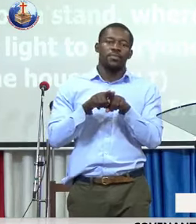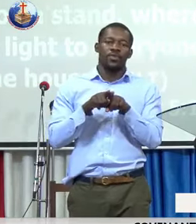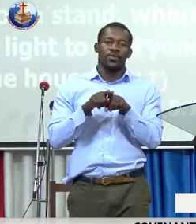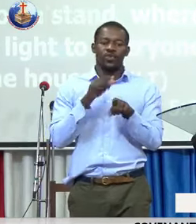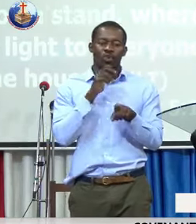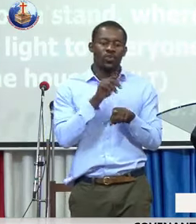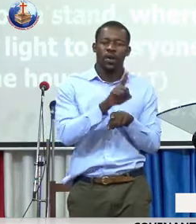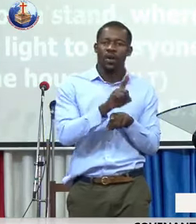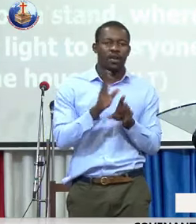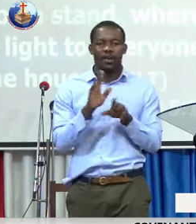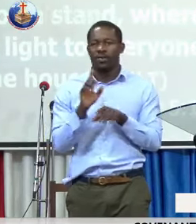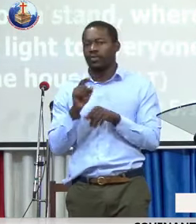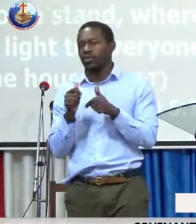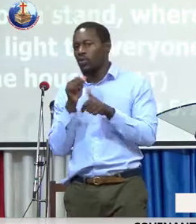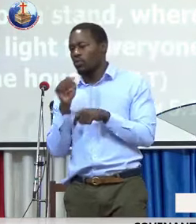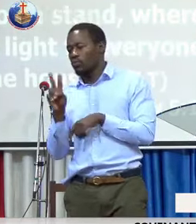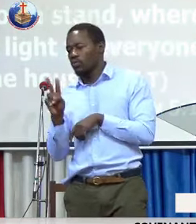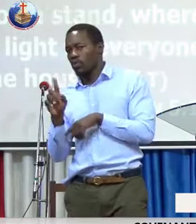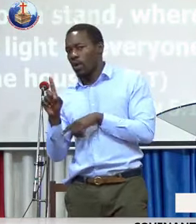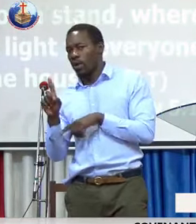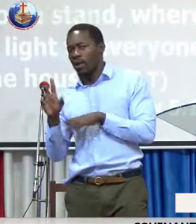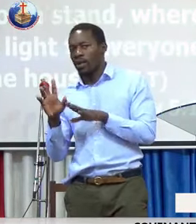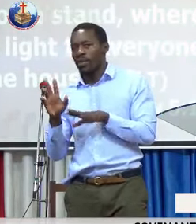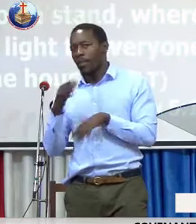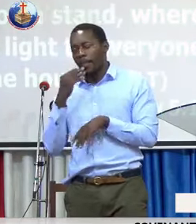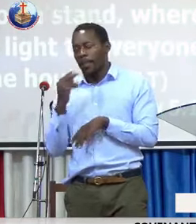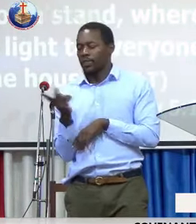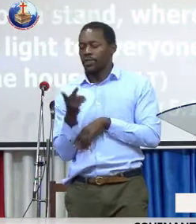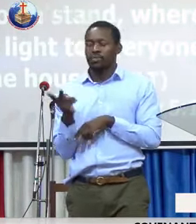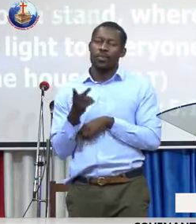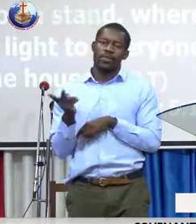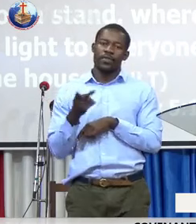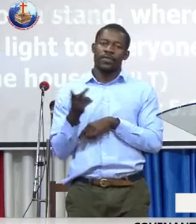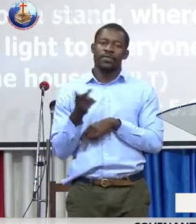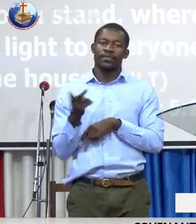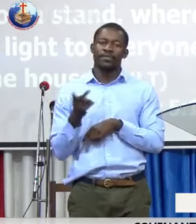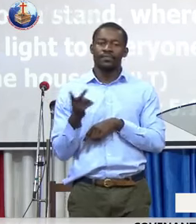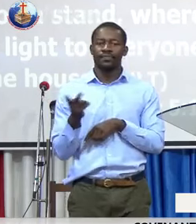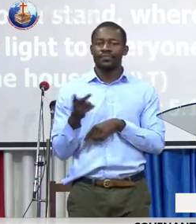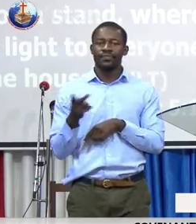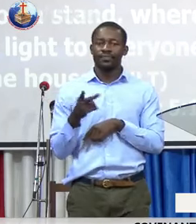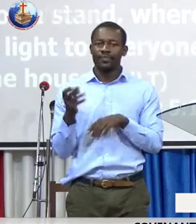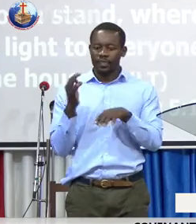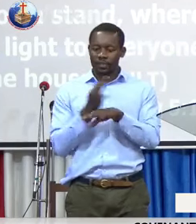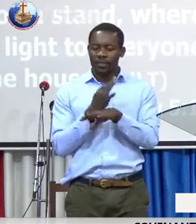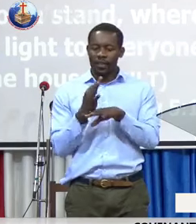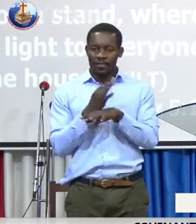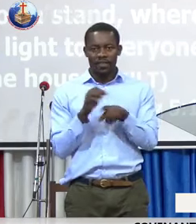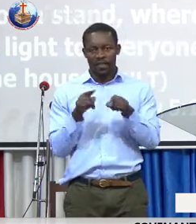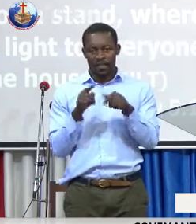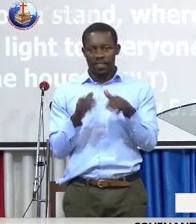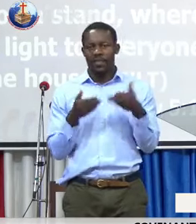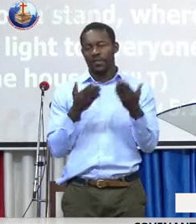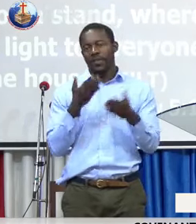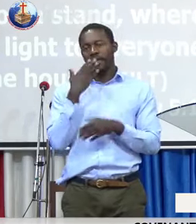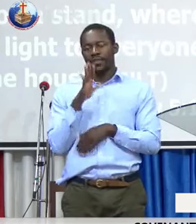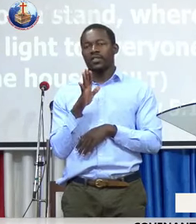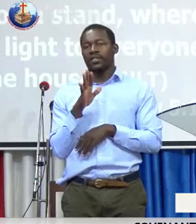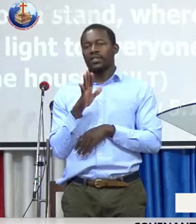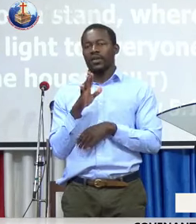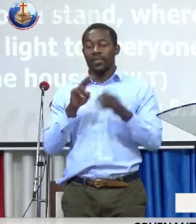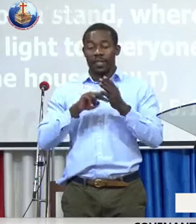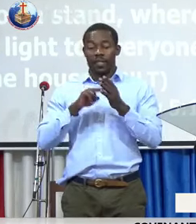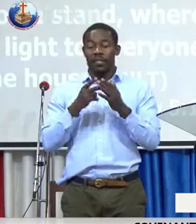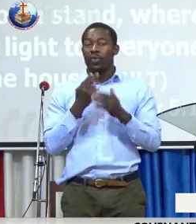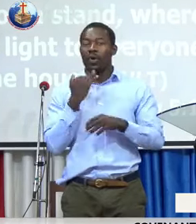kama nuru. And this mandate is a supernatural mandate. Na hili jukumu ni jukumu la kiungu. Meaning we need the power